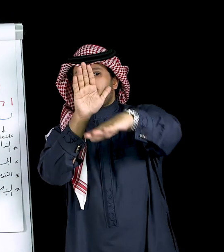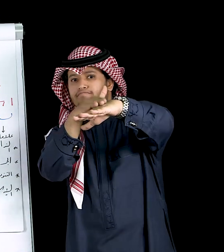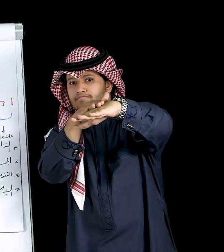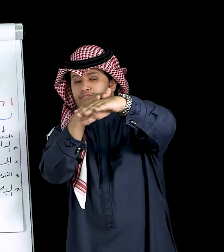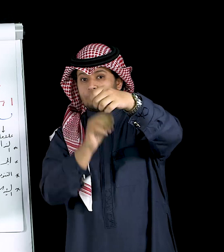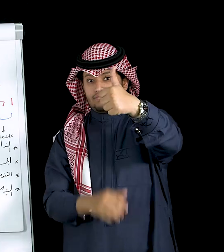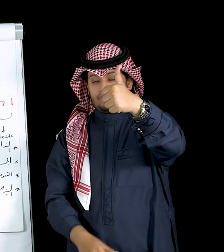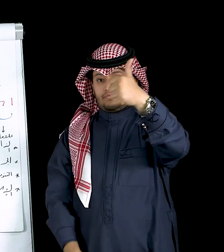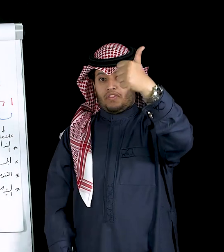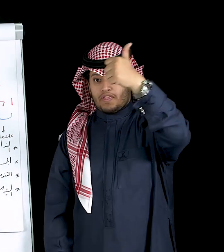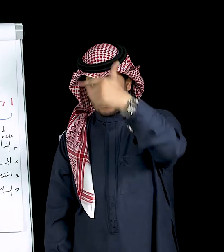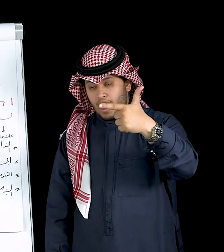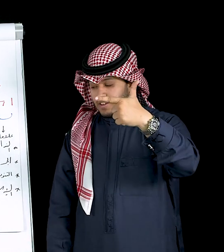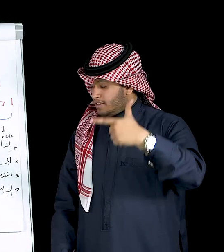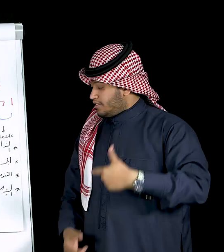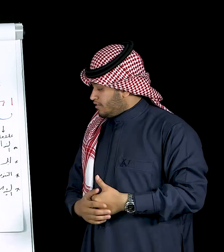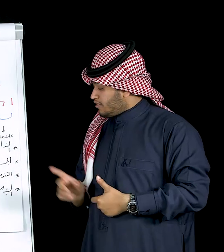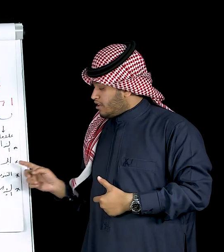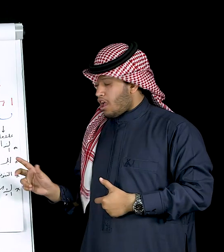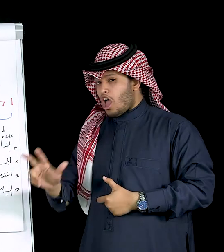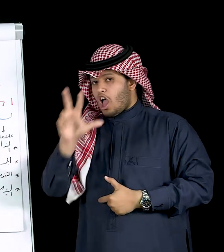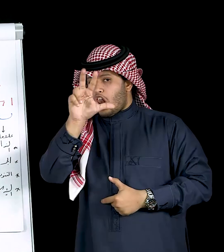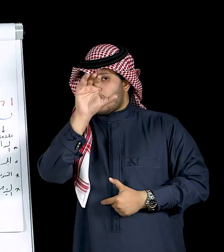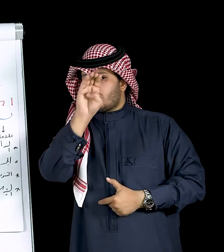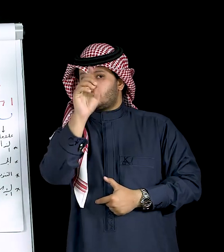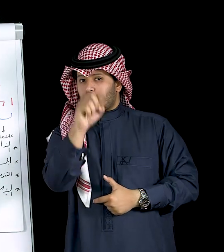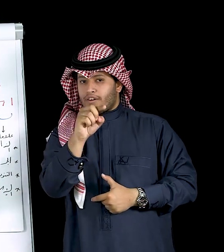العلامة الثانية الجر،